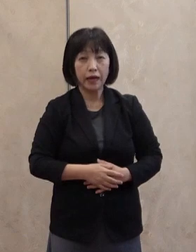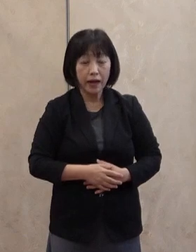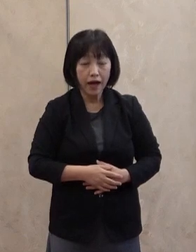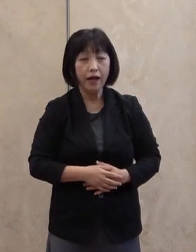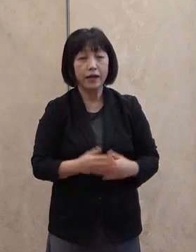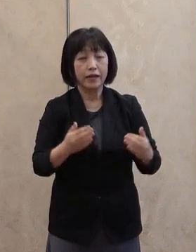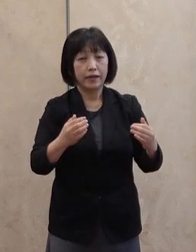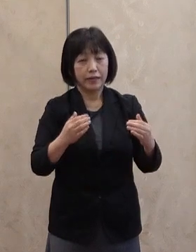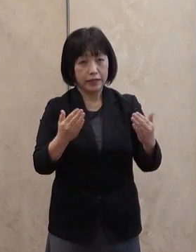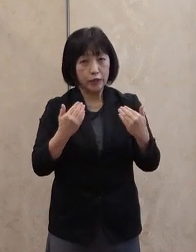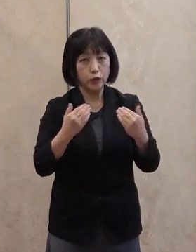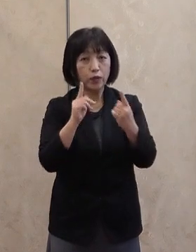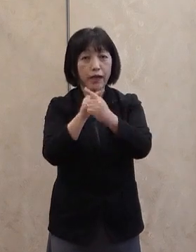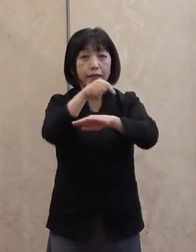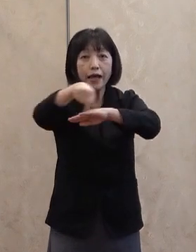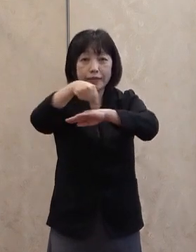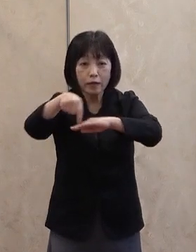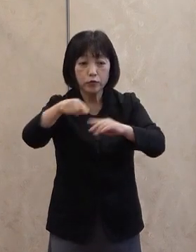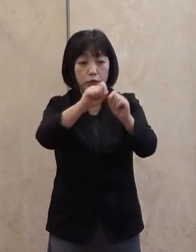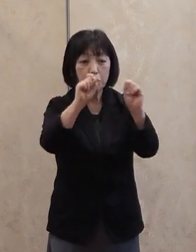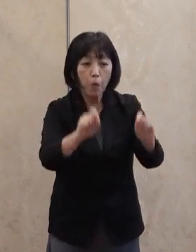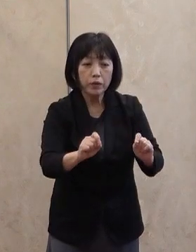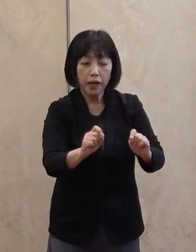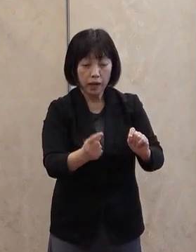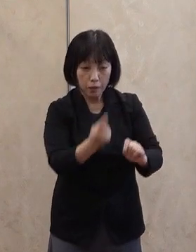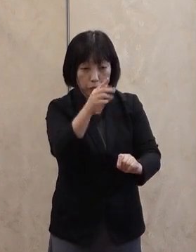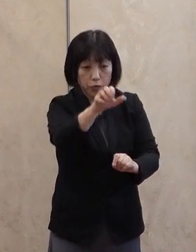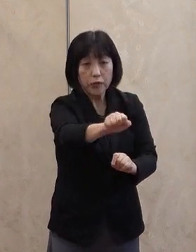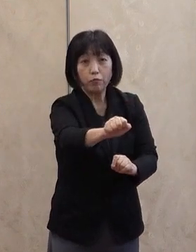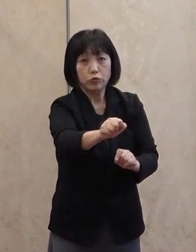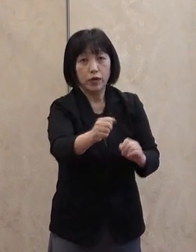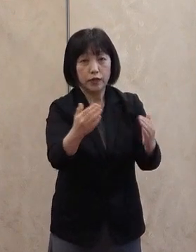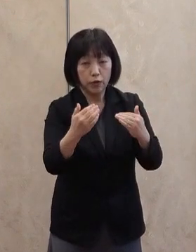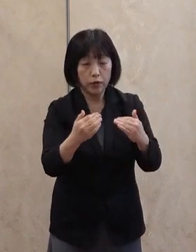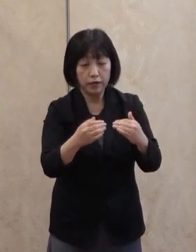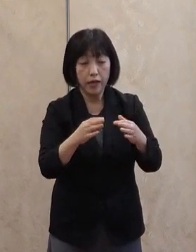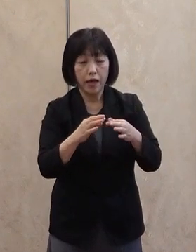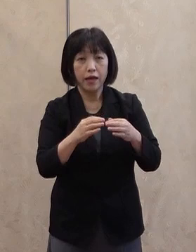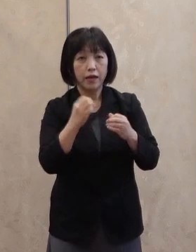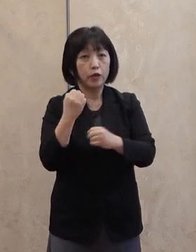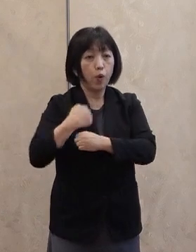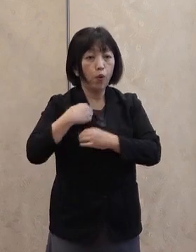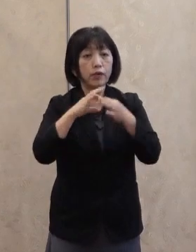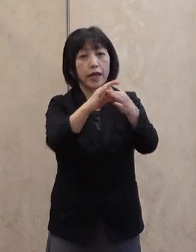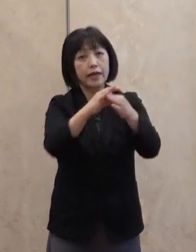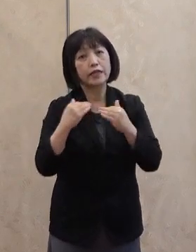策、そして問題の所在というのは一緒だと思ってますので、連携して進めていきたいと思います。